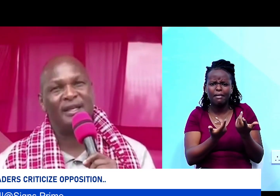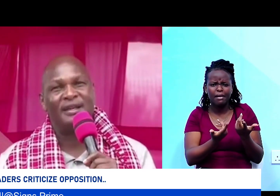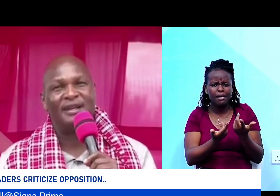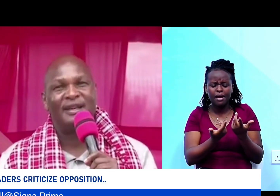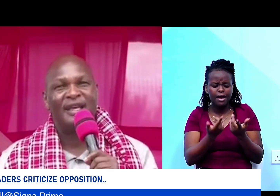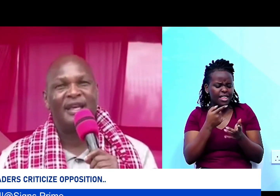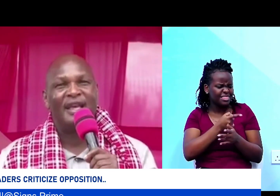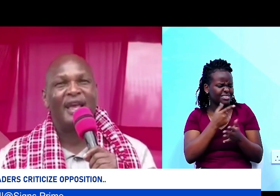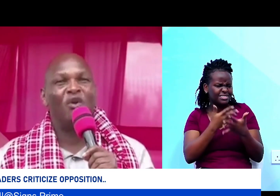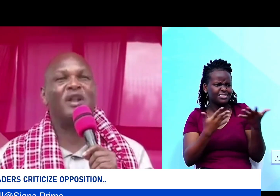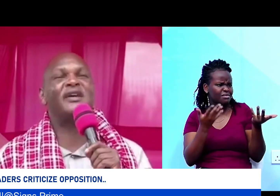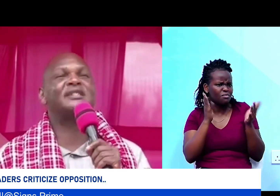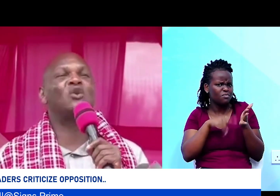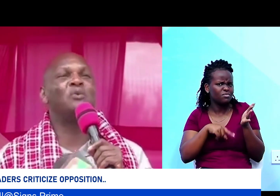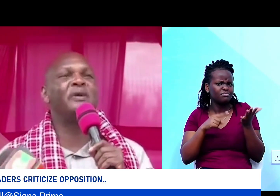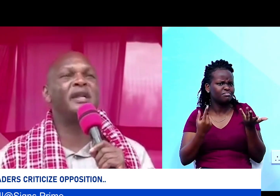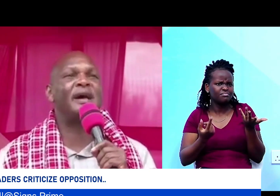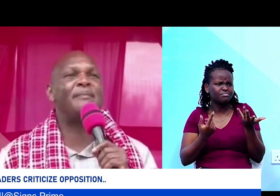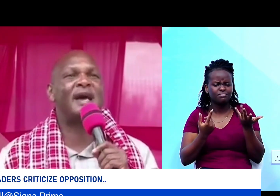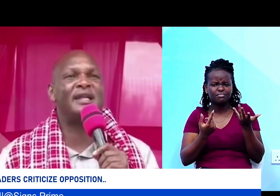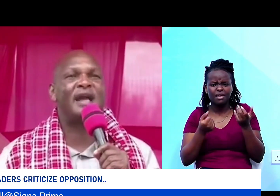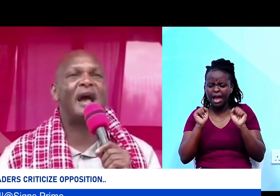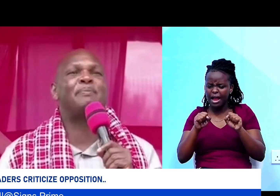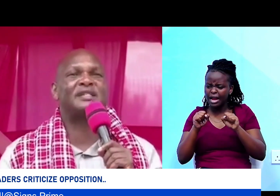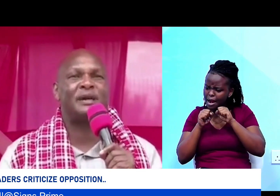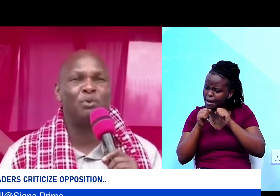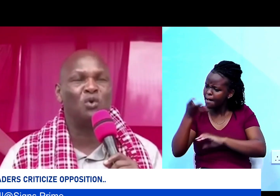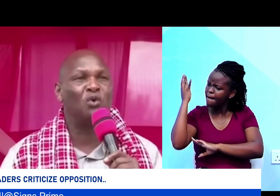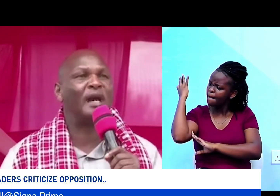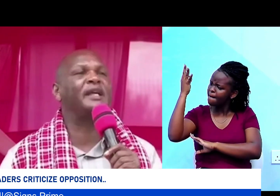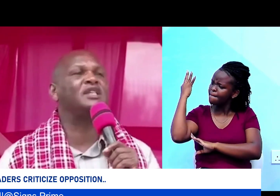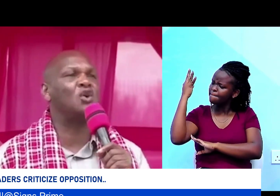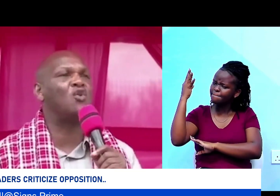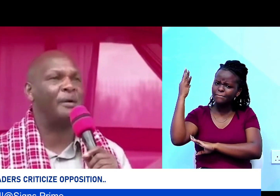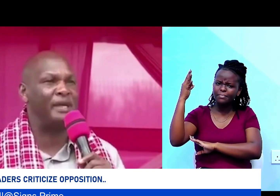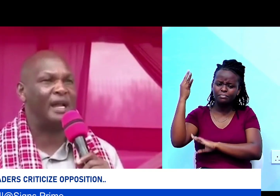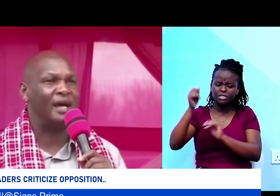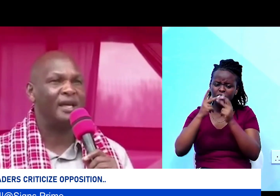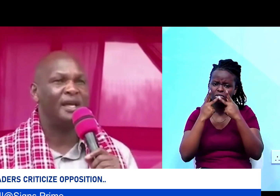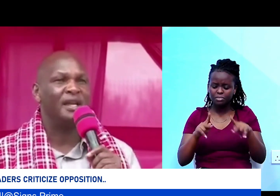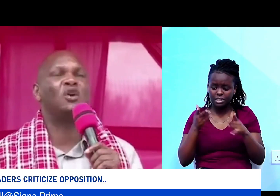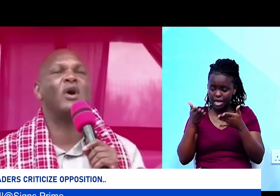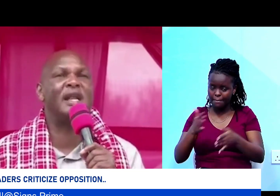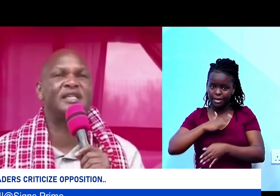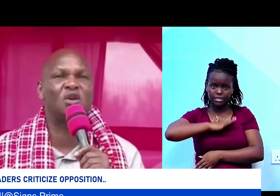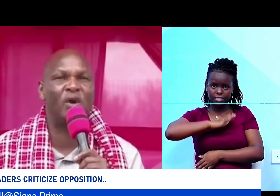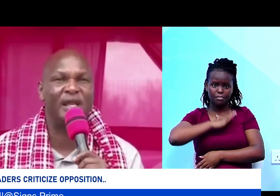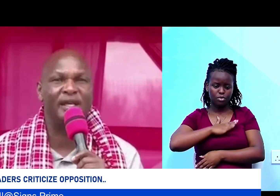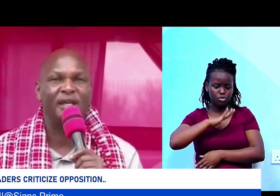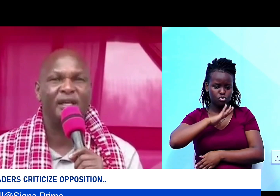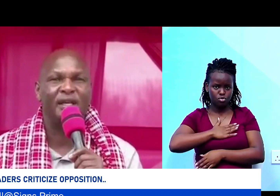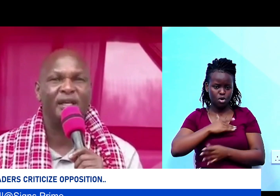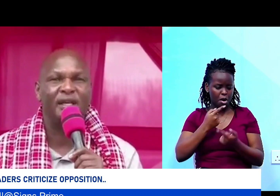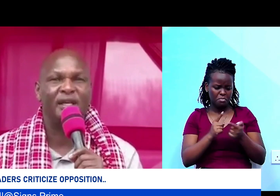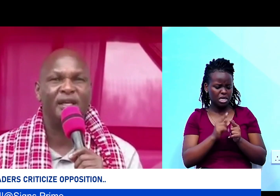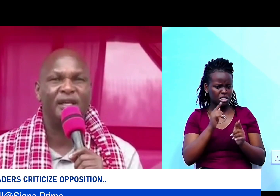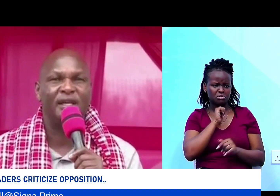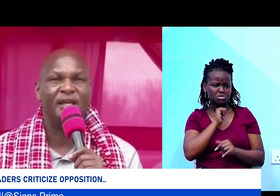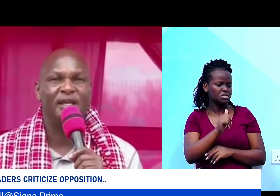gani? Unaweza kuhubiri amani hapa Samburu lakini sio ukabila. Ni kweli si kweli?